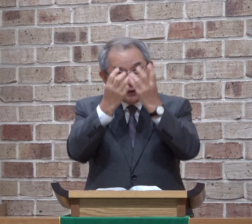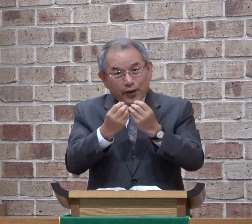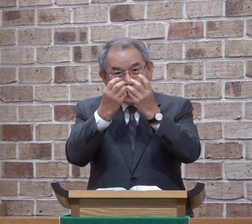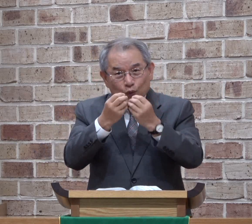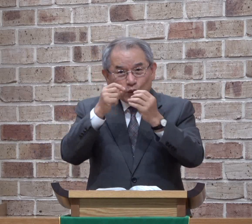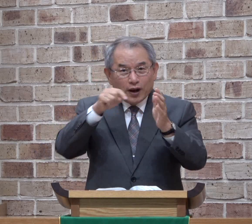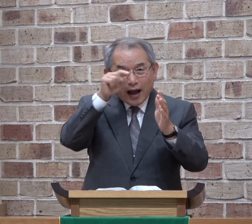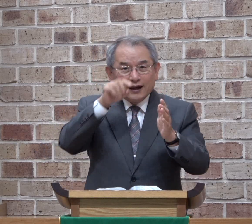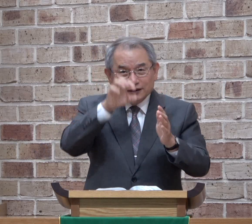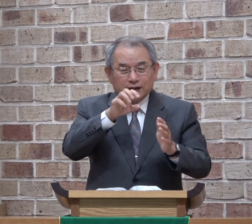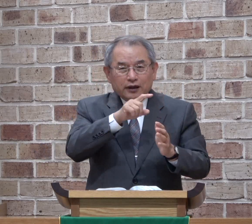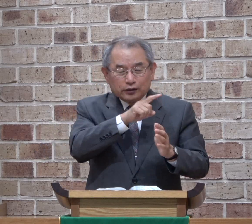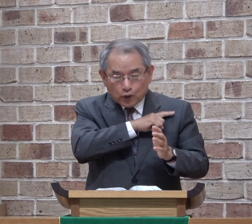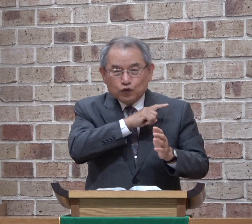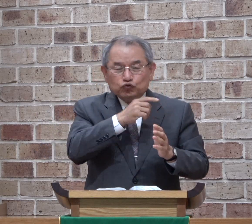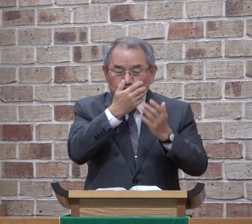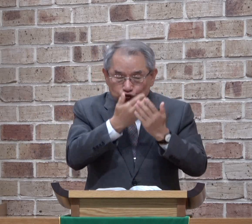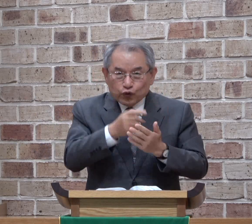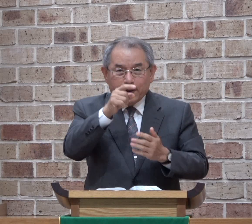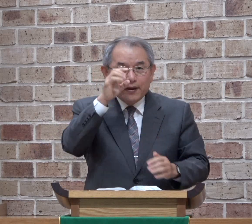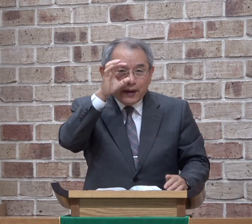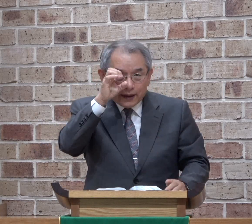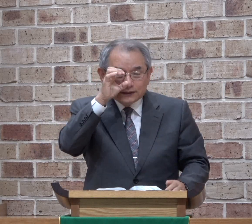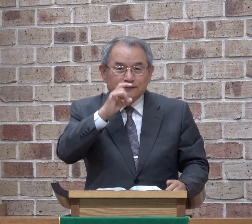그 내용 안에서 가장 중요한 핵심은